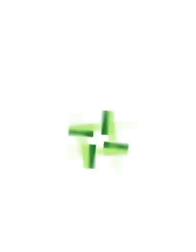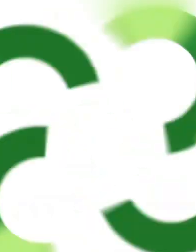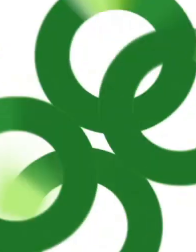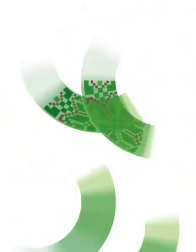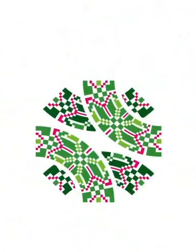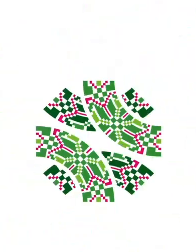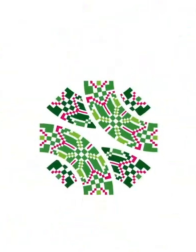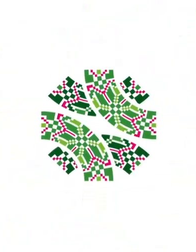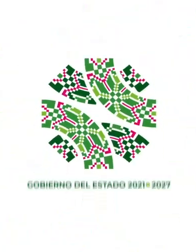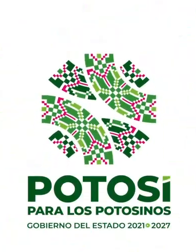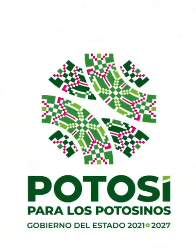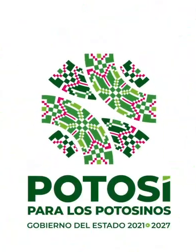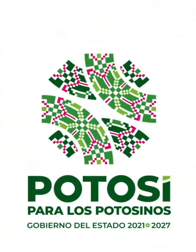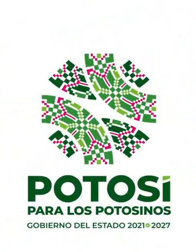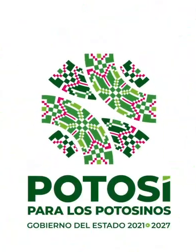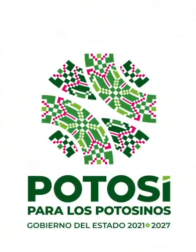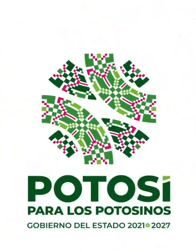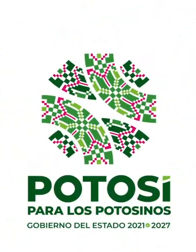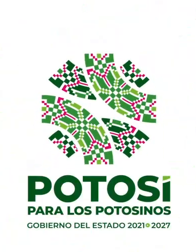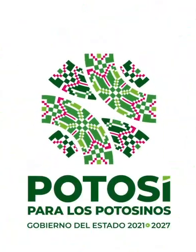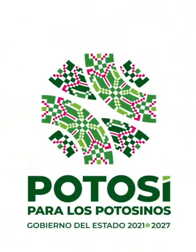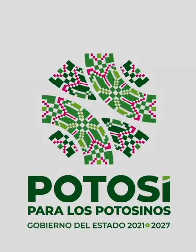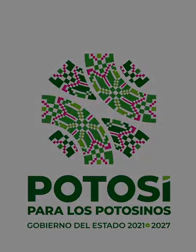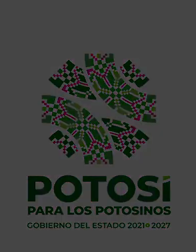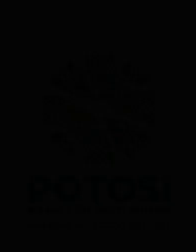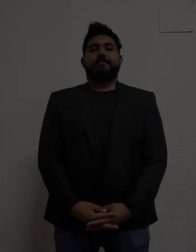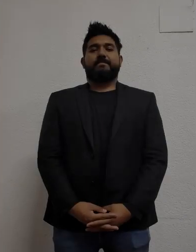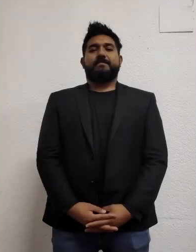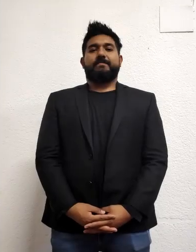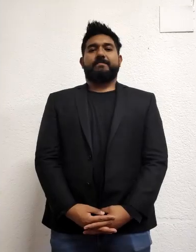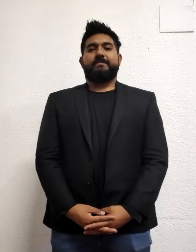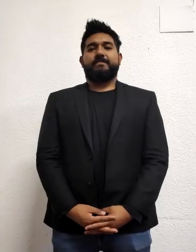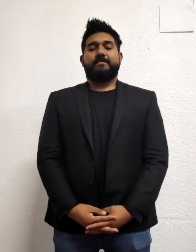para las y los potosinos. Gobierno del Estado.